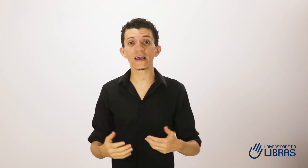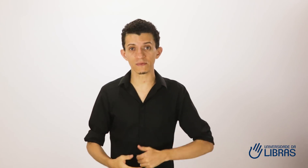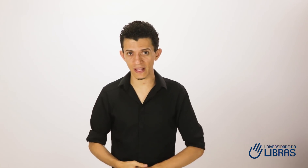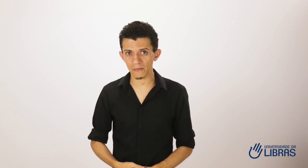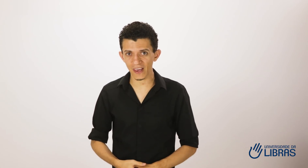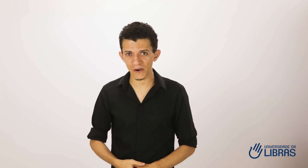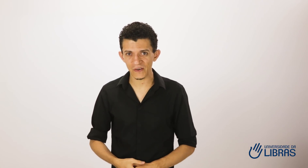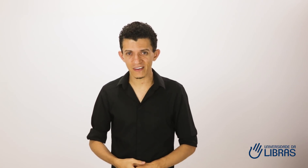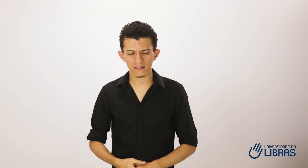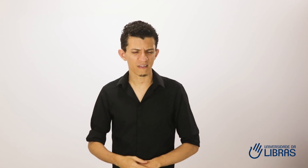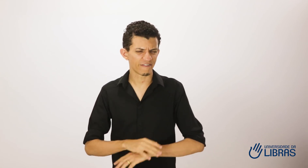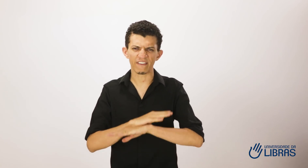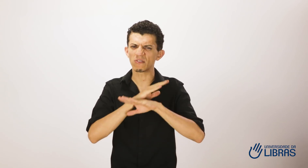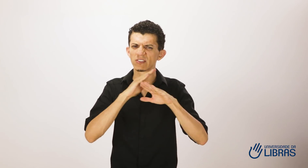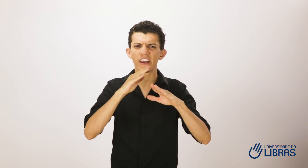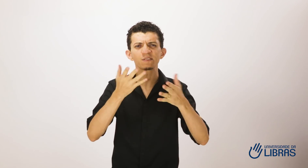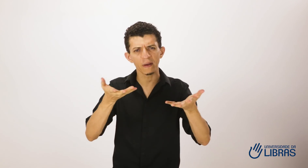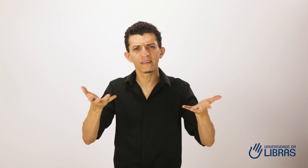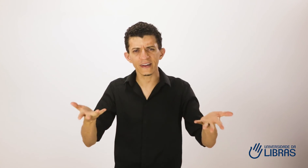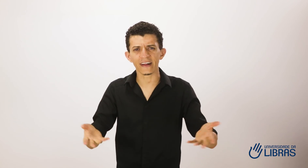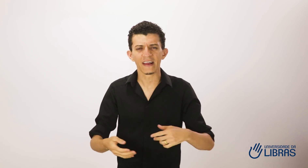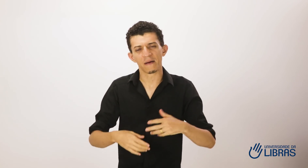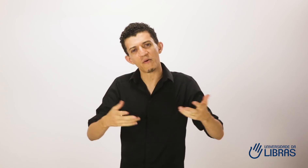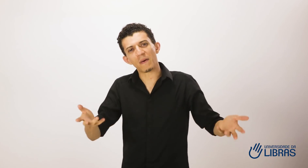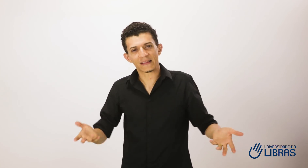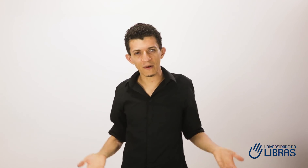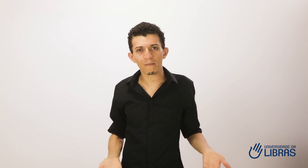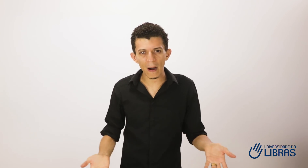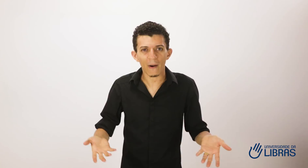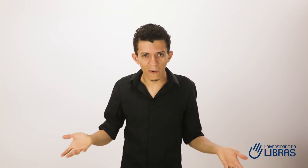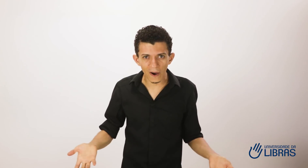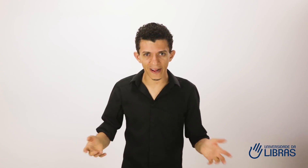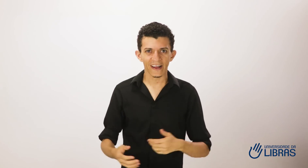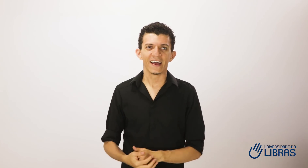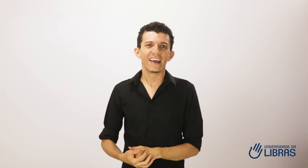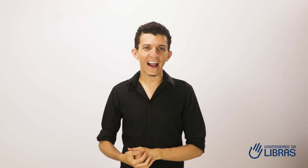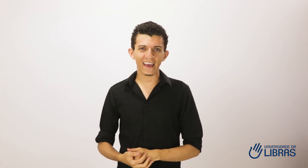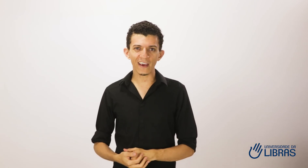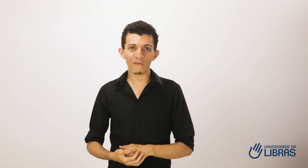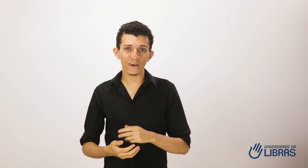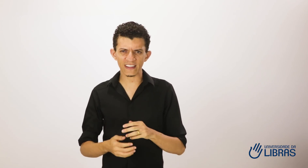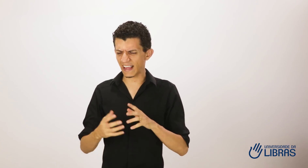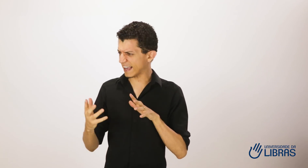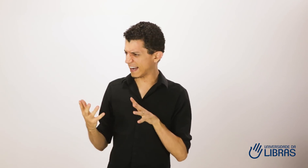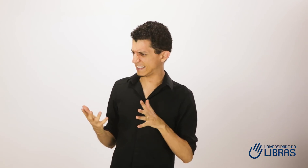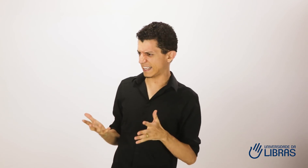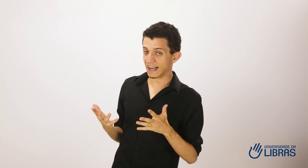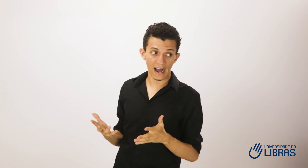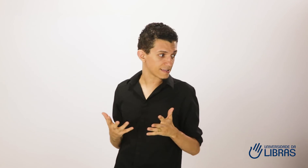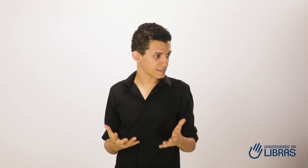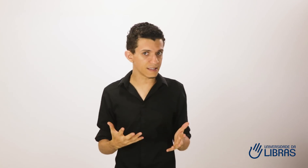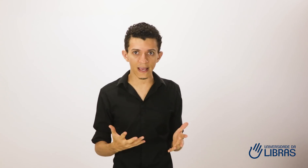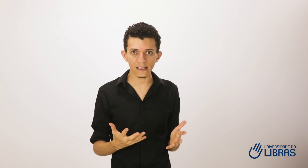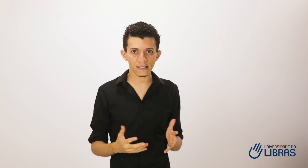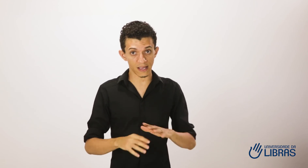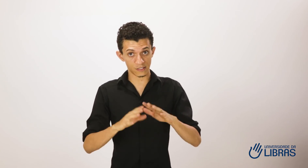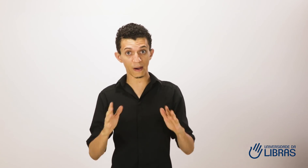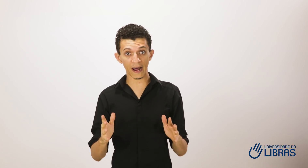mesmo tempo que eu. Falta de respeito, né? Pô, batendo papo agora. E aí eu fui, dei aquela secada assim neles, eles